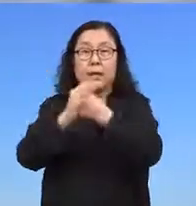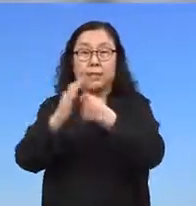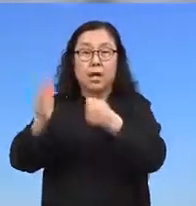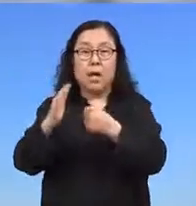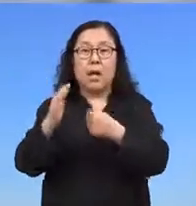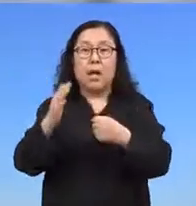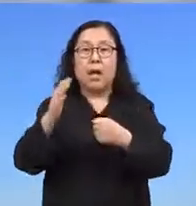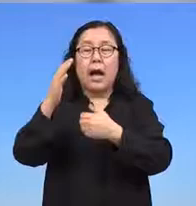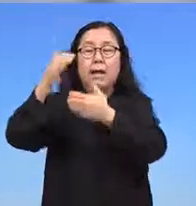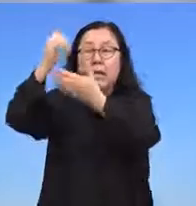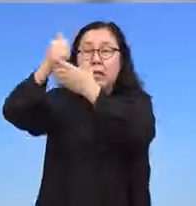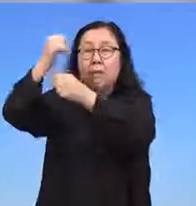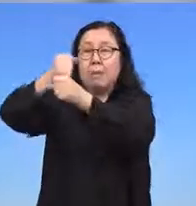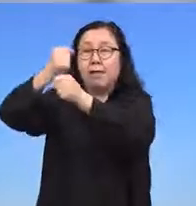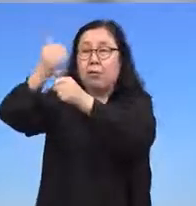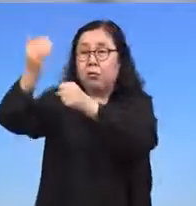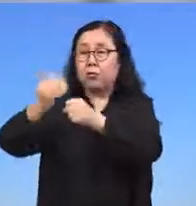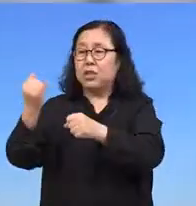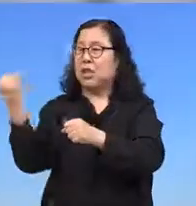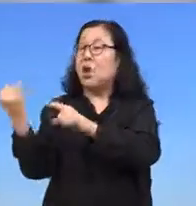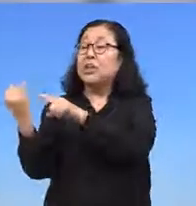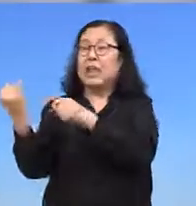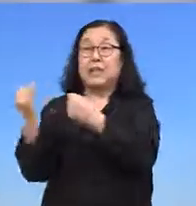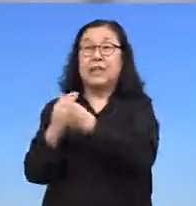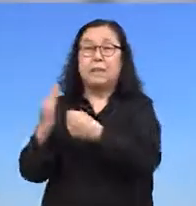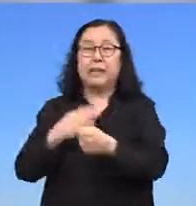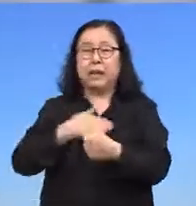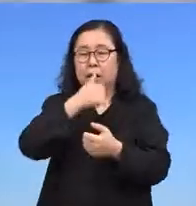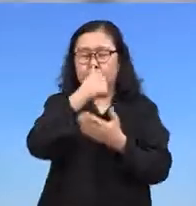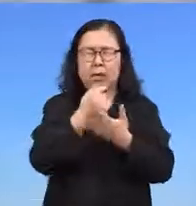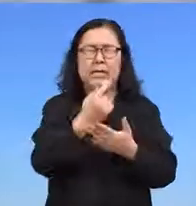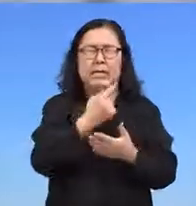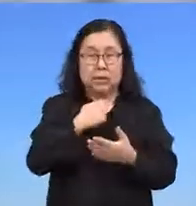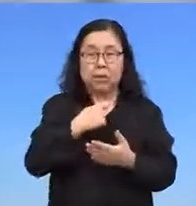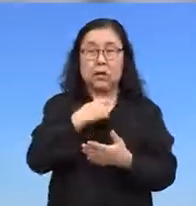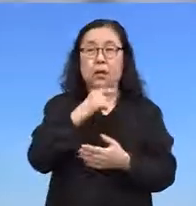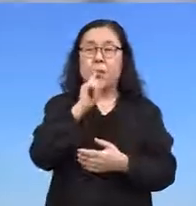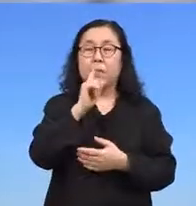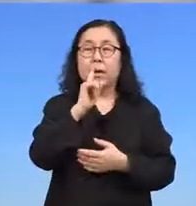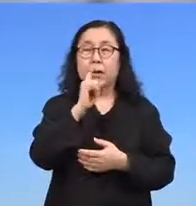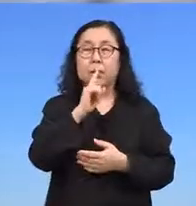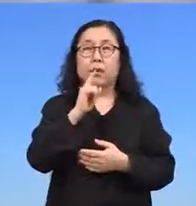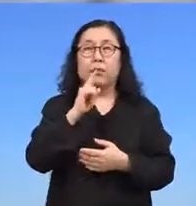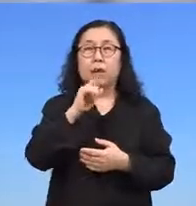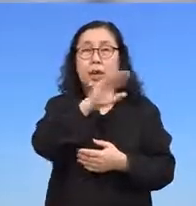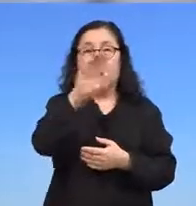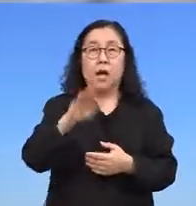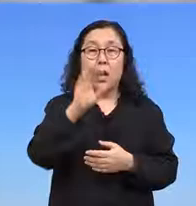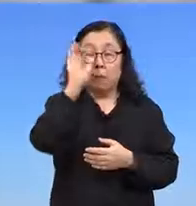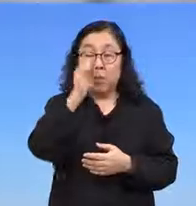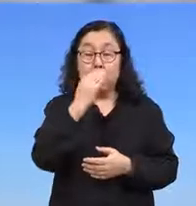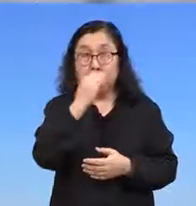내게 허락한 저 여자 때문에 내가 이렇게 됐다고, 그렇게 원망을 쏟아놓는 걸 우리가 볼 수 있지 않습니까?